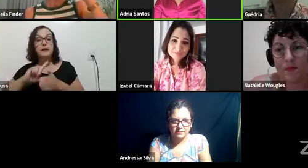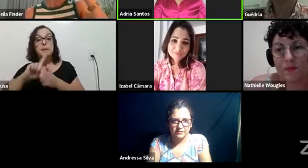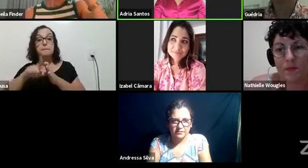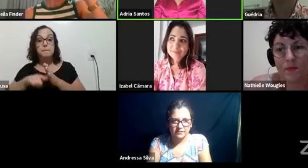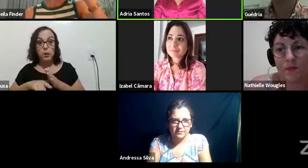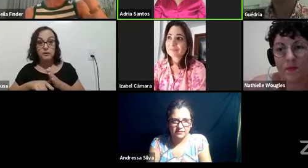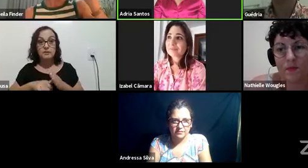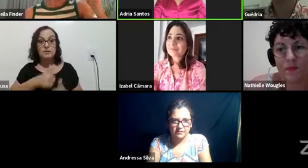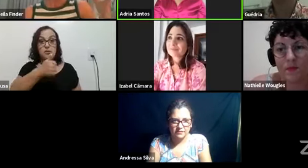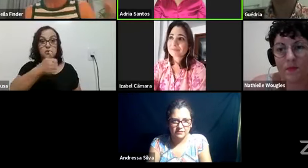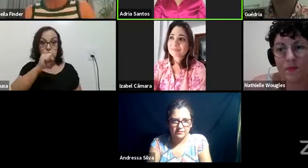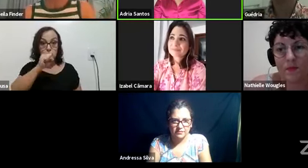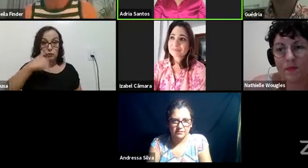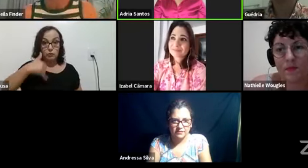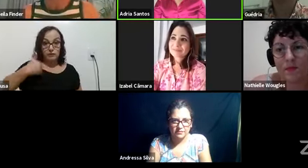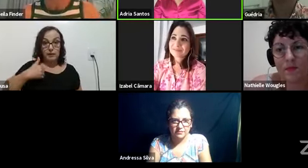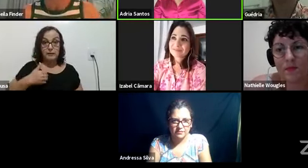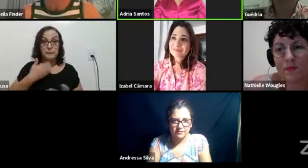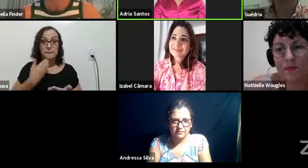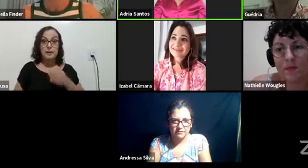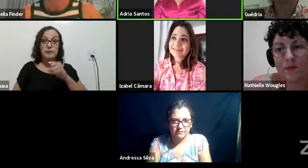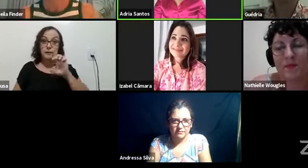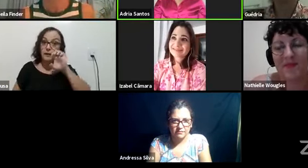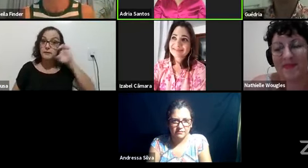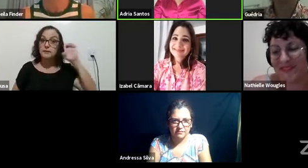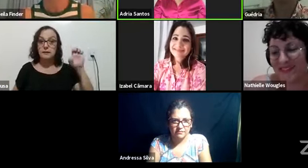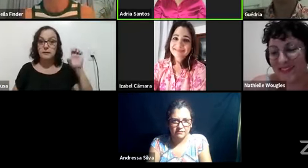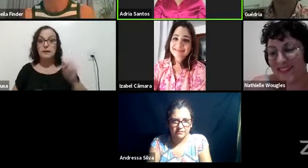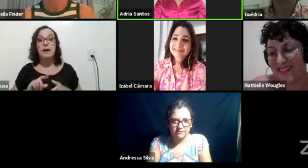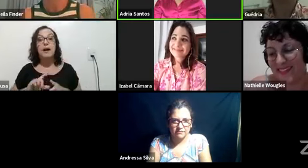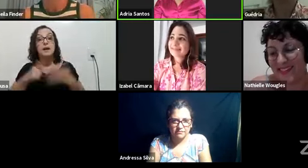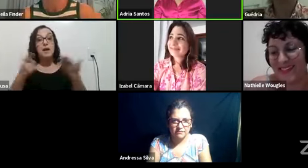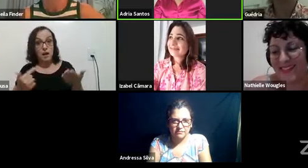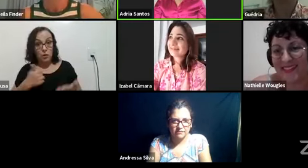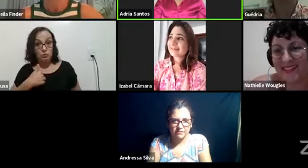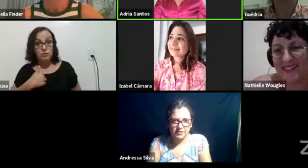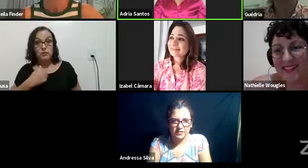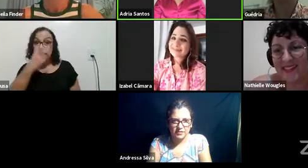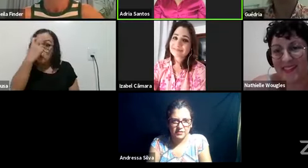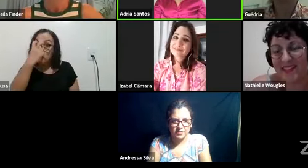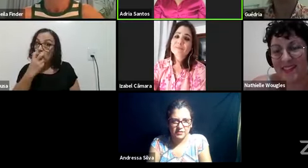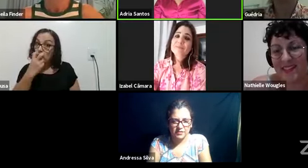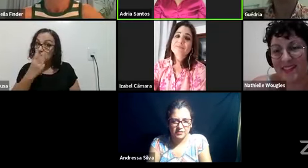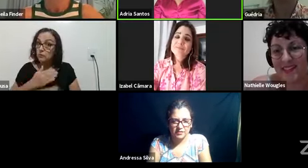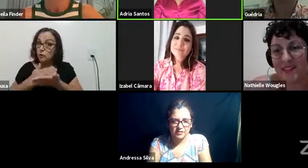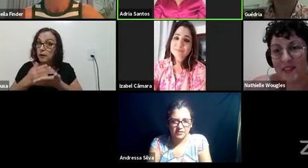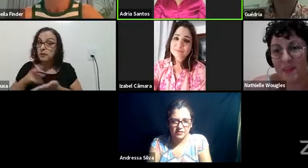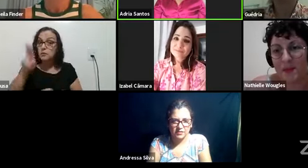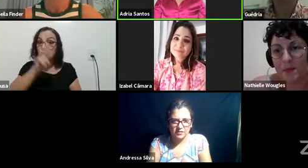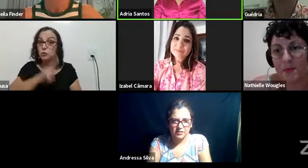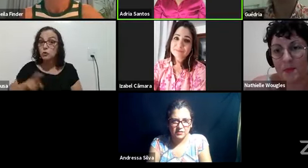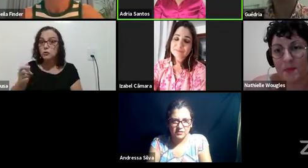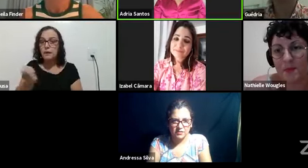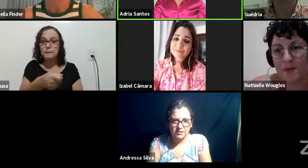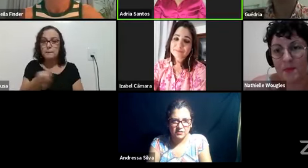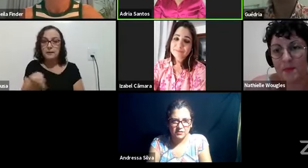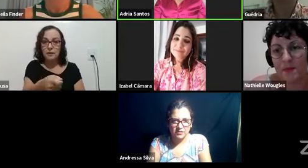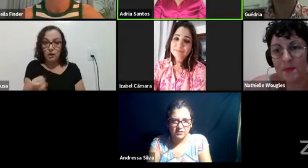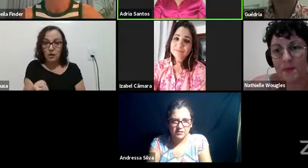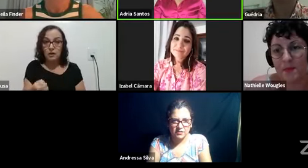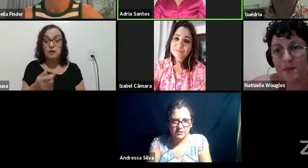Eu tinha vergonha no começo, quando eu fiquei cega, de usar a minha bengala. E o que me